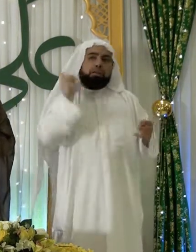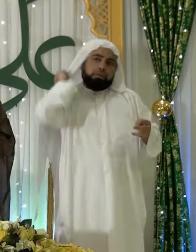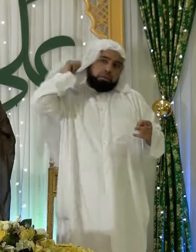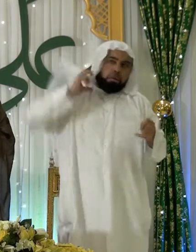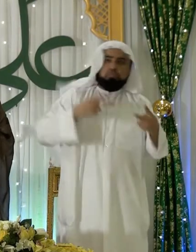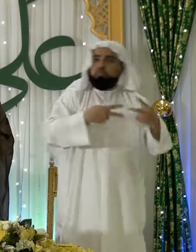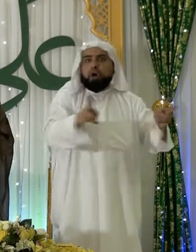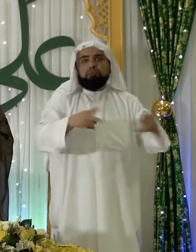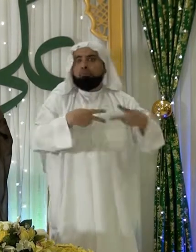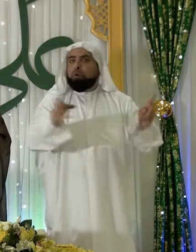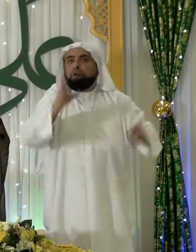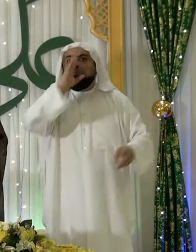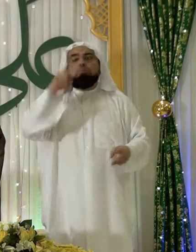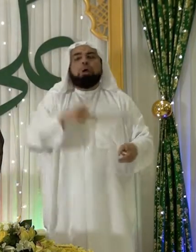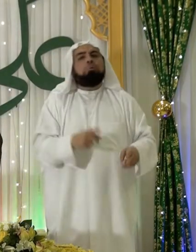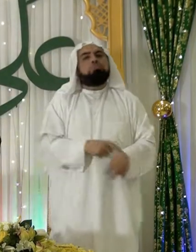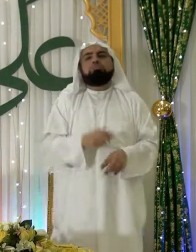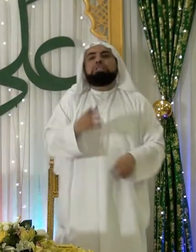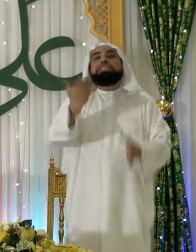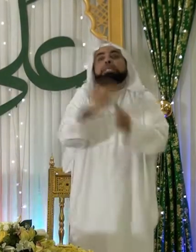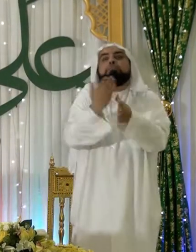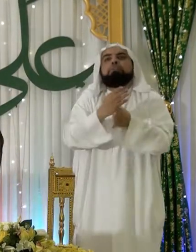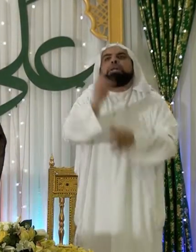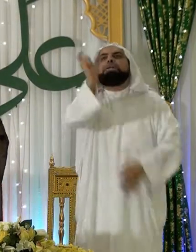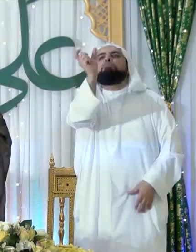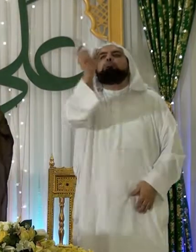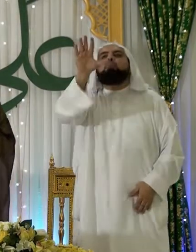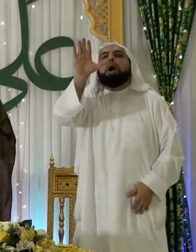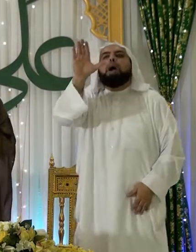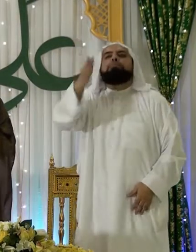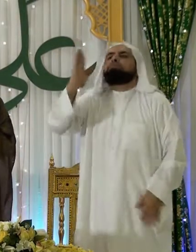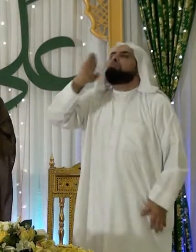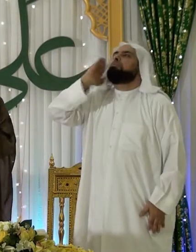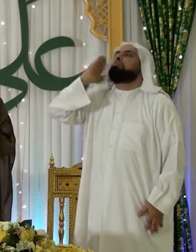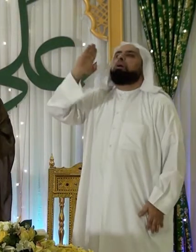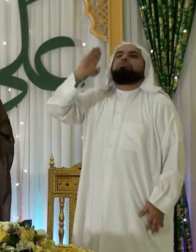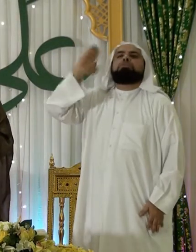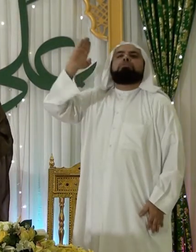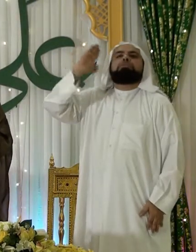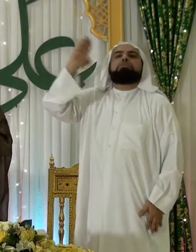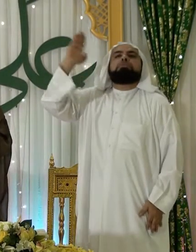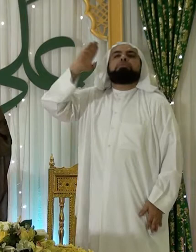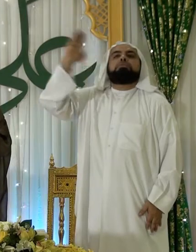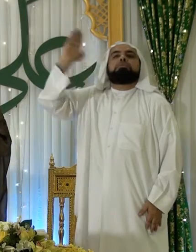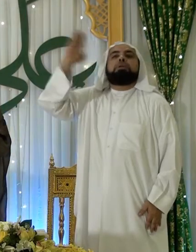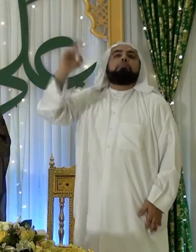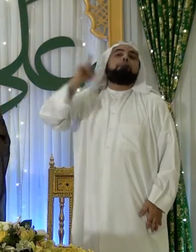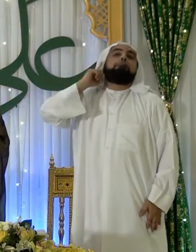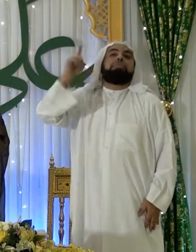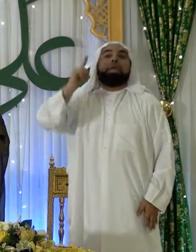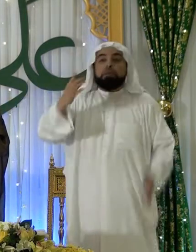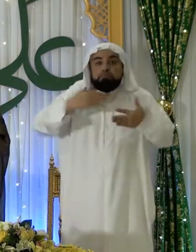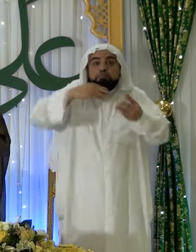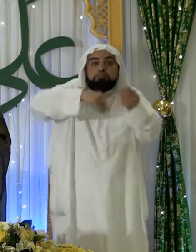أول حينما هاجر رسول الله صلى الله عليه وآله إلى المدينة